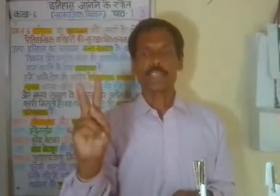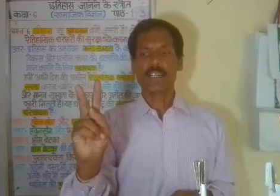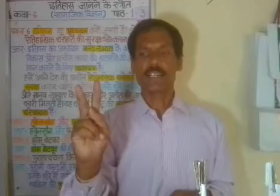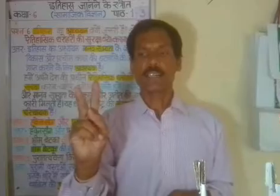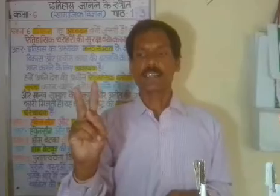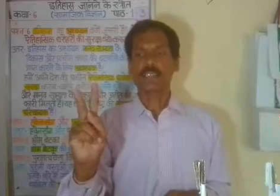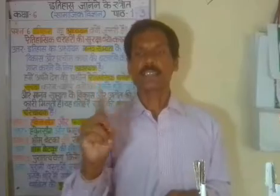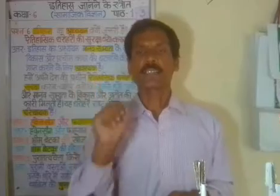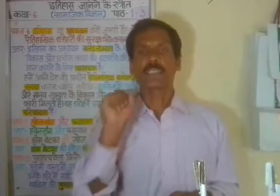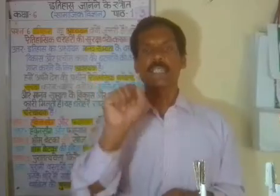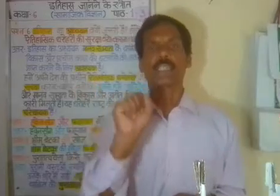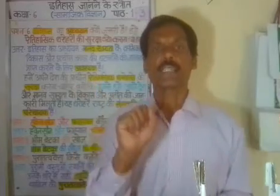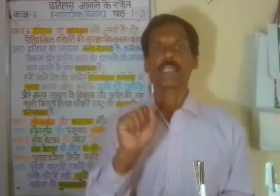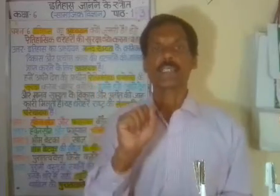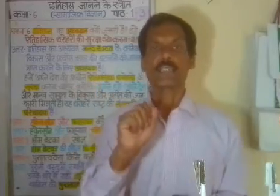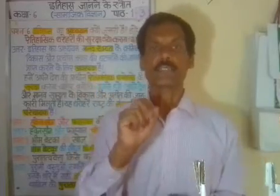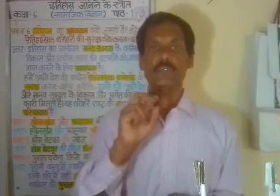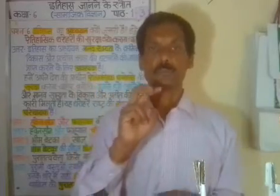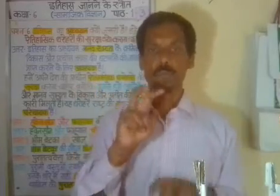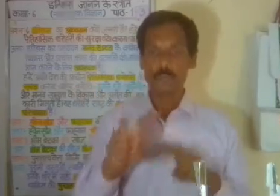भीमबेटका की